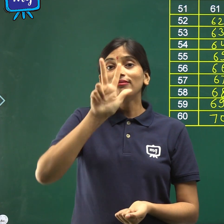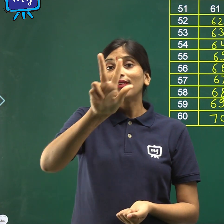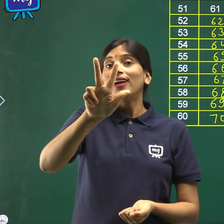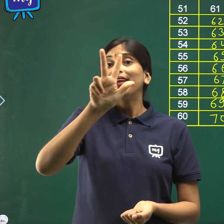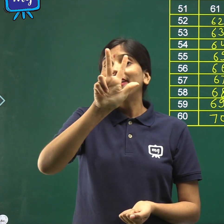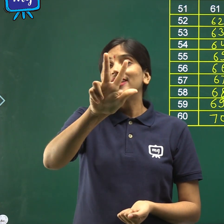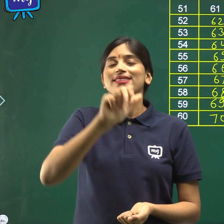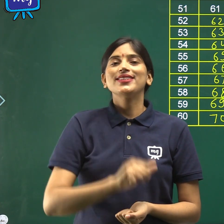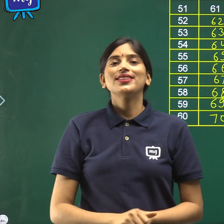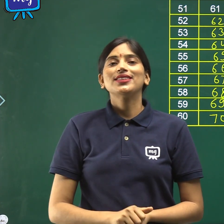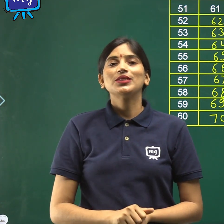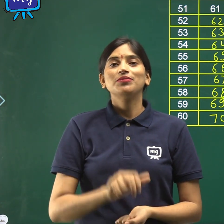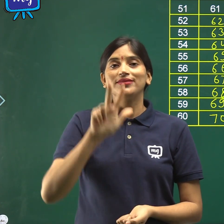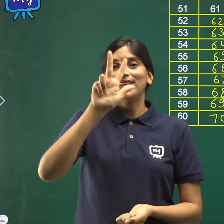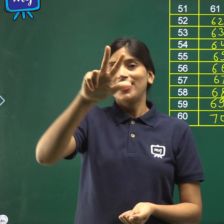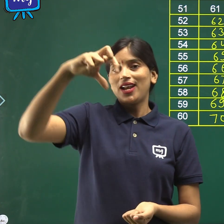88,